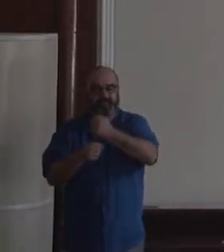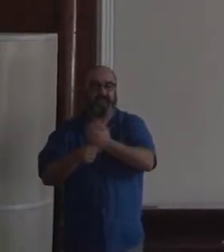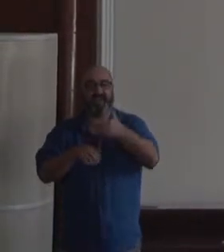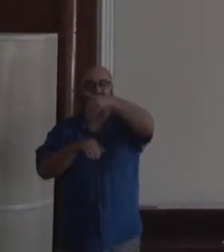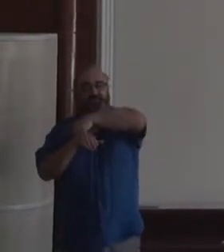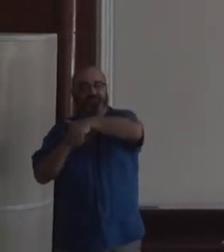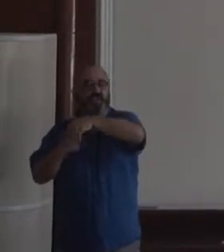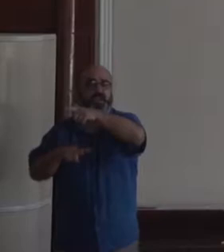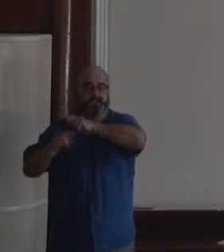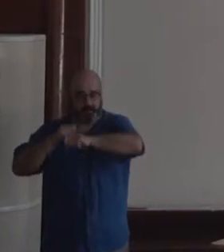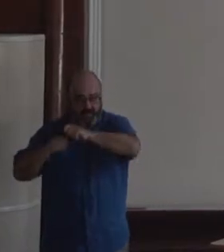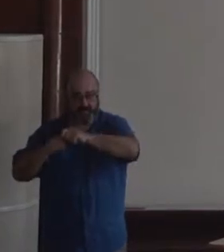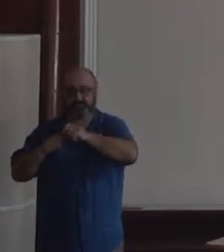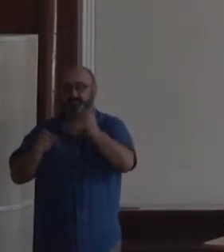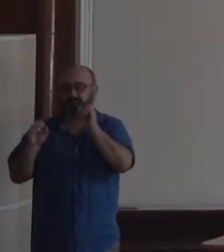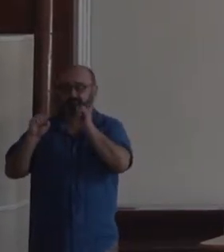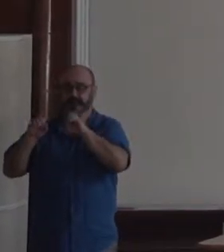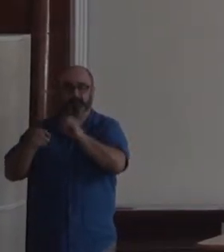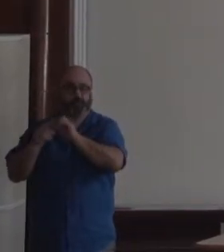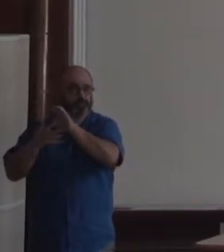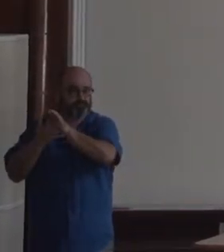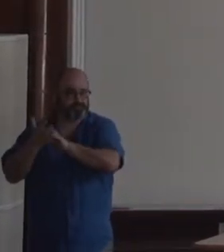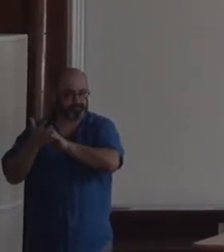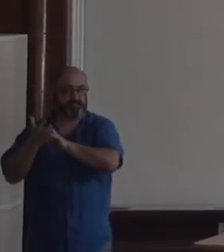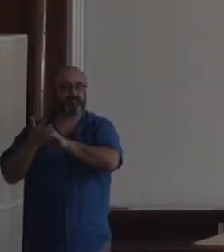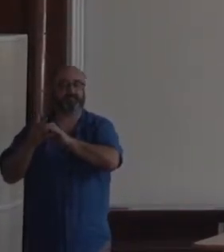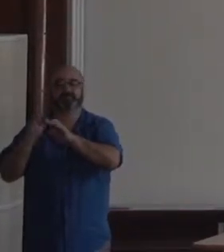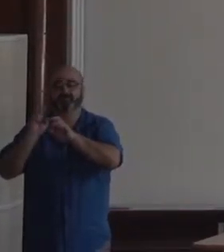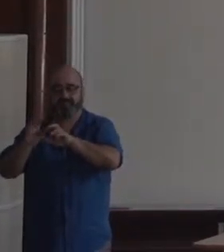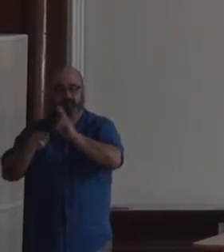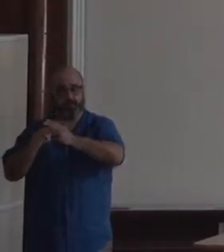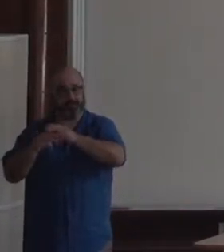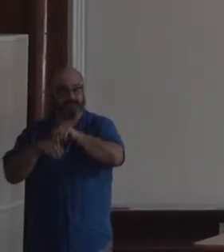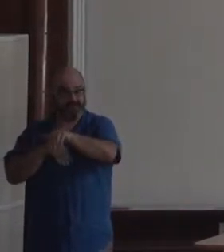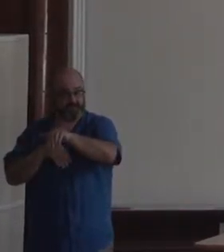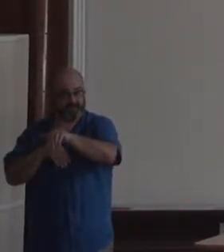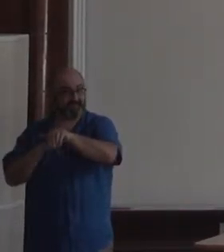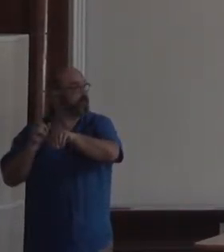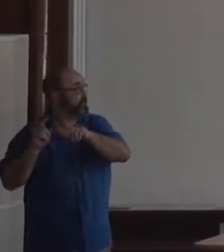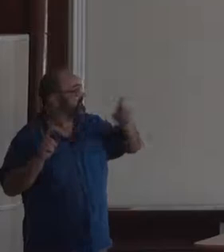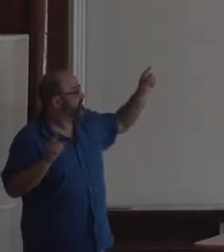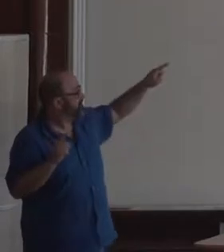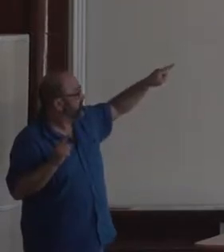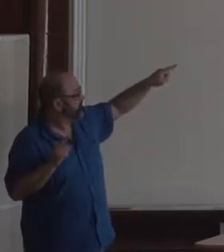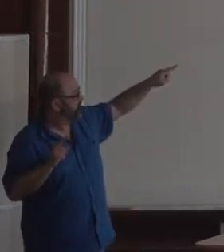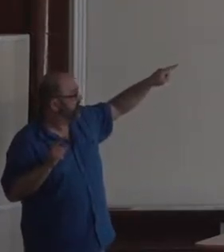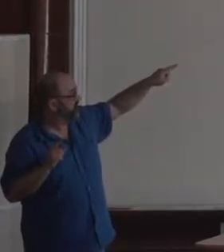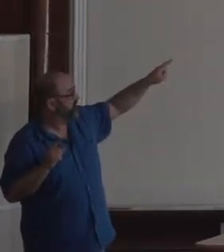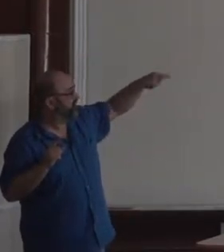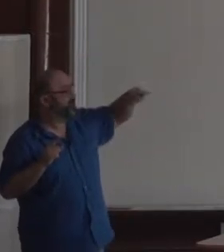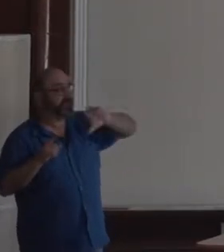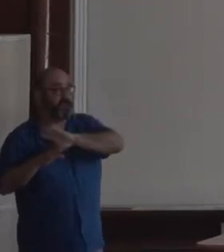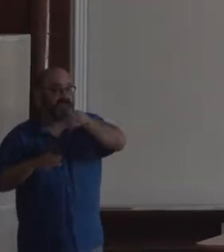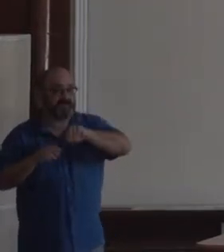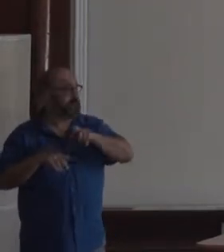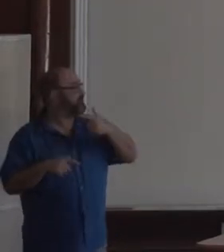temporaire, écrire des petites choses dedans, garder son nom de fichier pour pouvoir l'utiliser dans le test. Et on va pouvoir définir